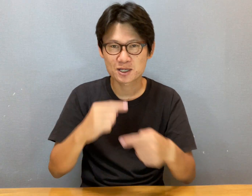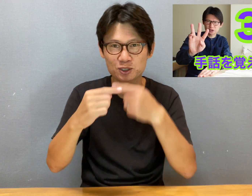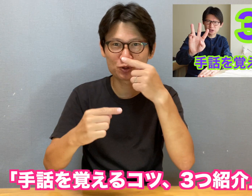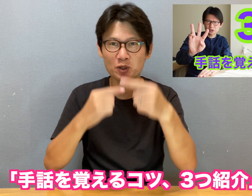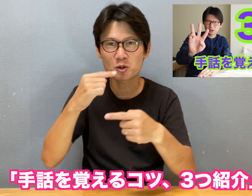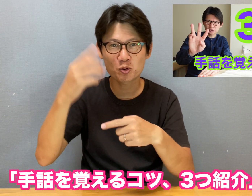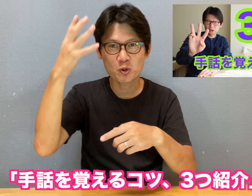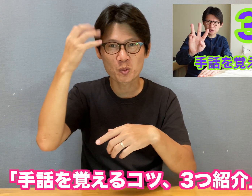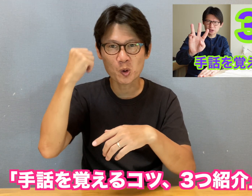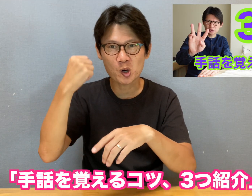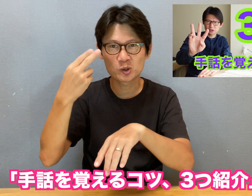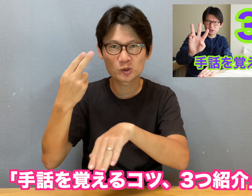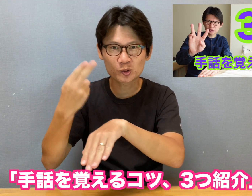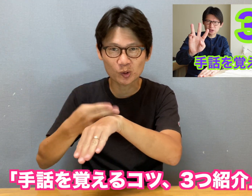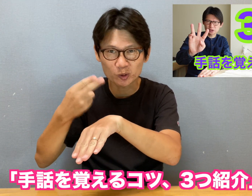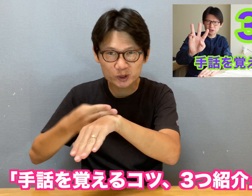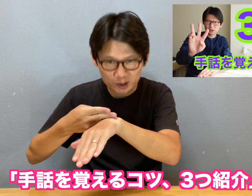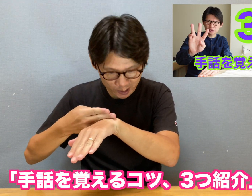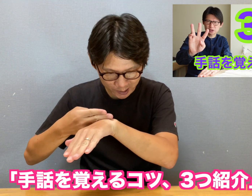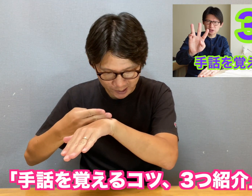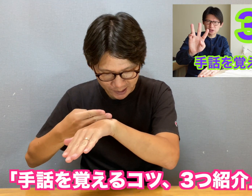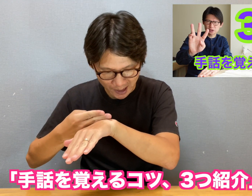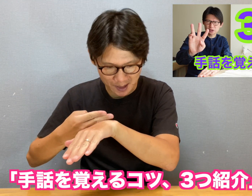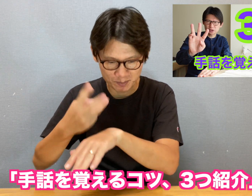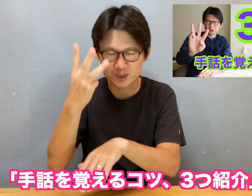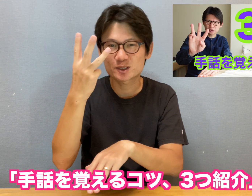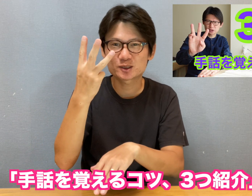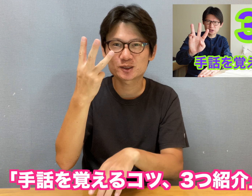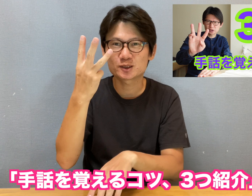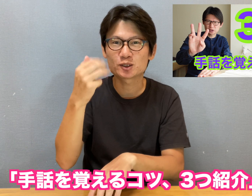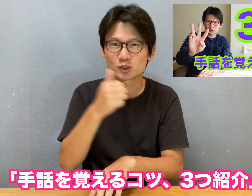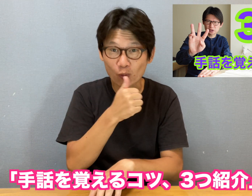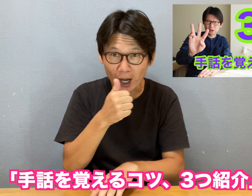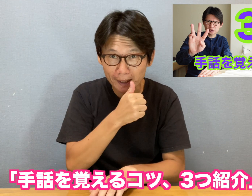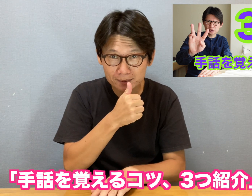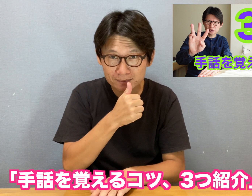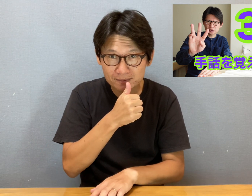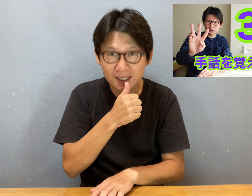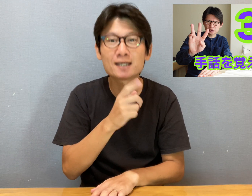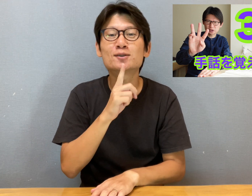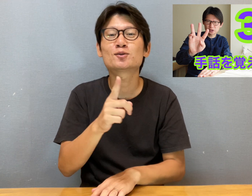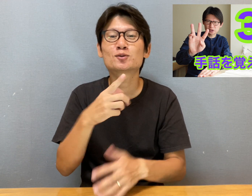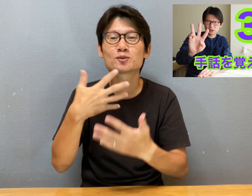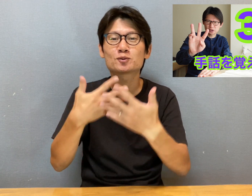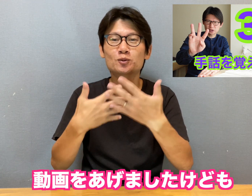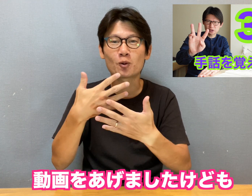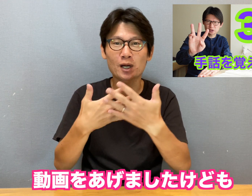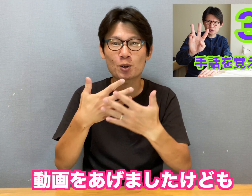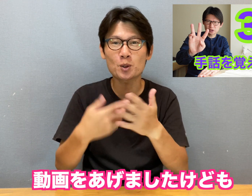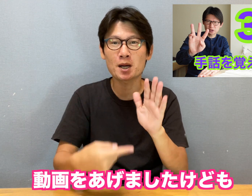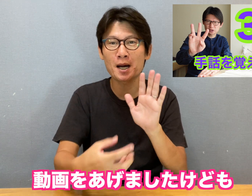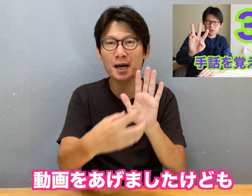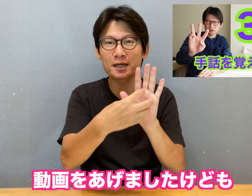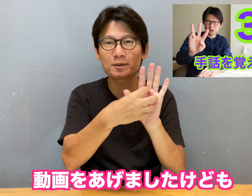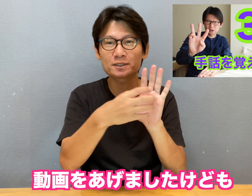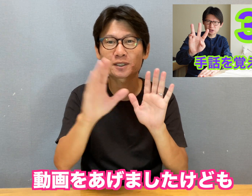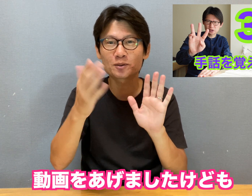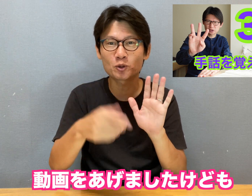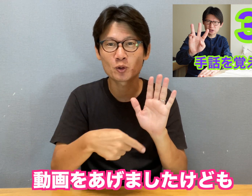手話を覚えるコツ3つ紹介っていう動画を上げましたけども、